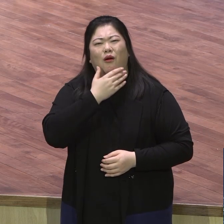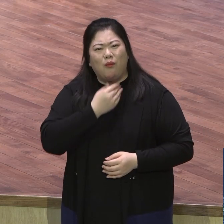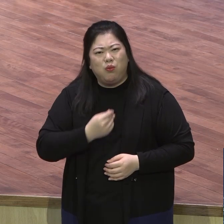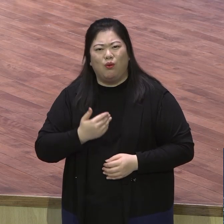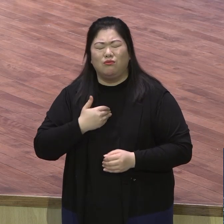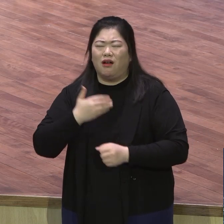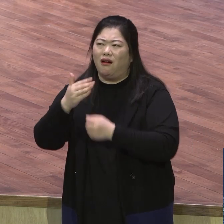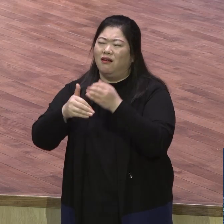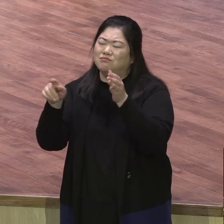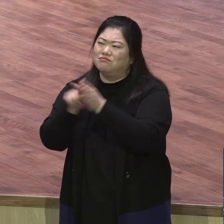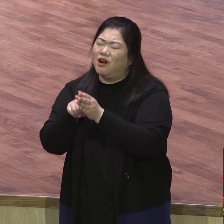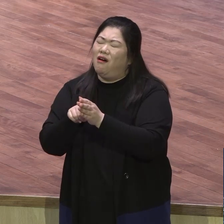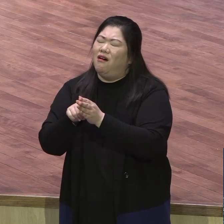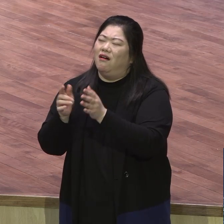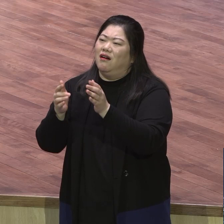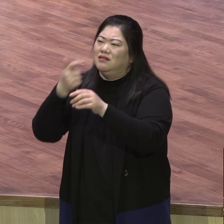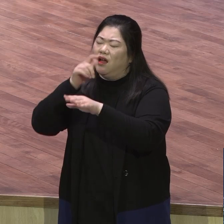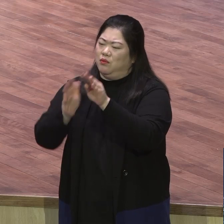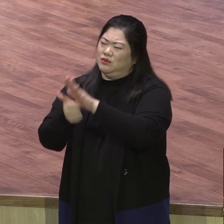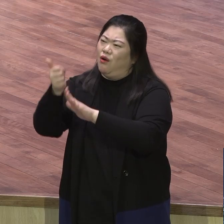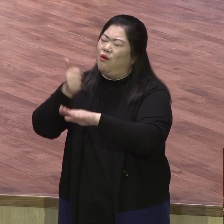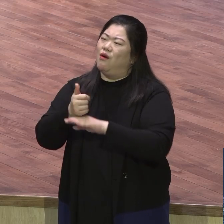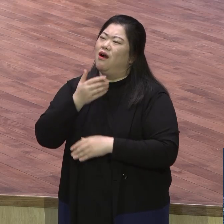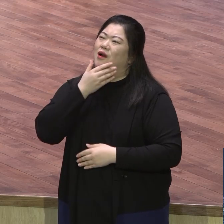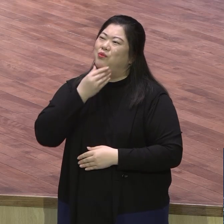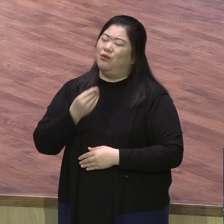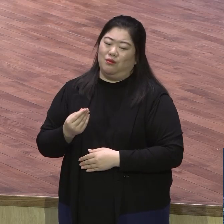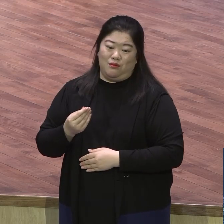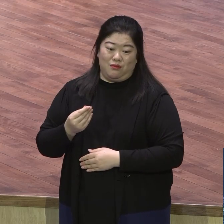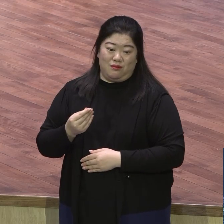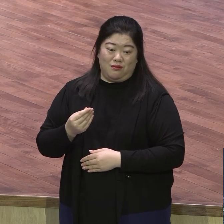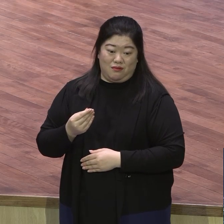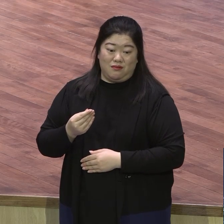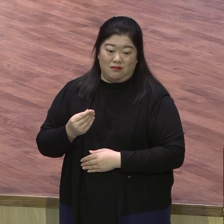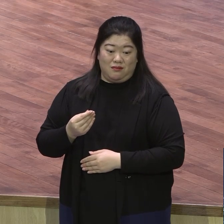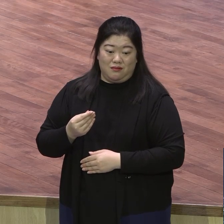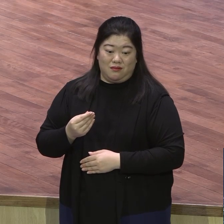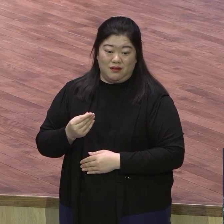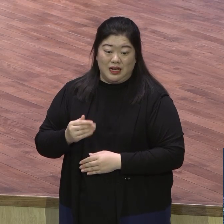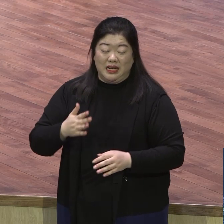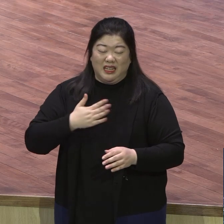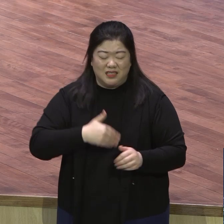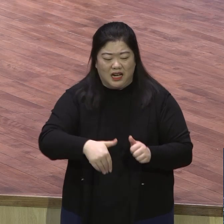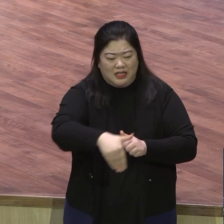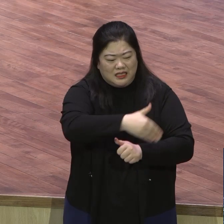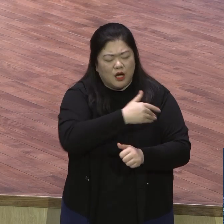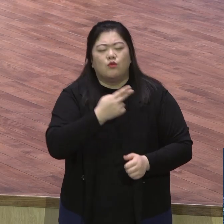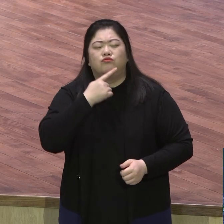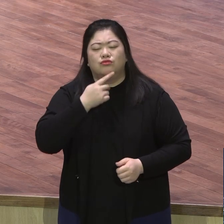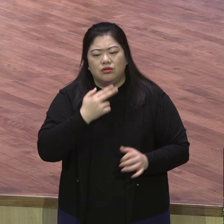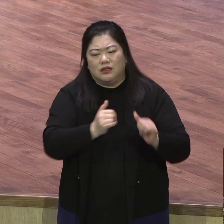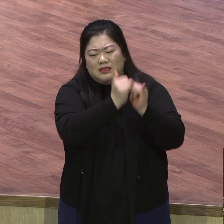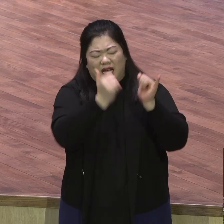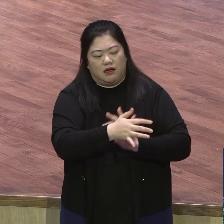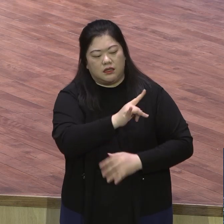못한 사람은 이 고백 못합니다. 내적 갈적 외적 공격 이런 일 저런 일 골치 아픈 일